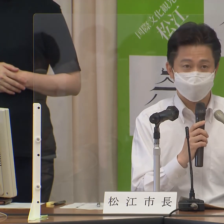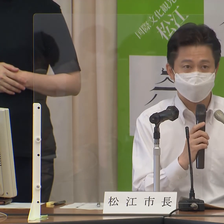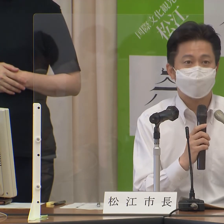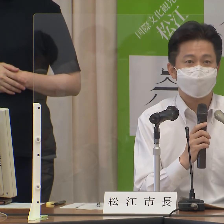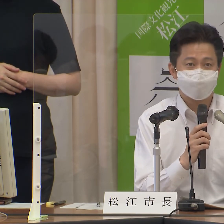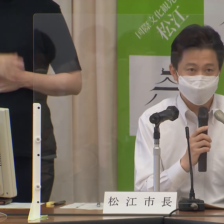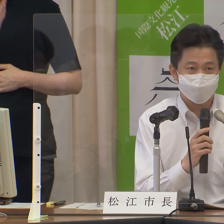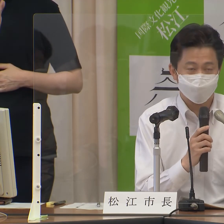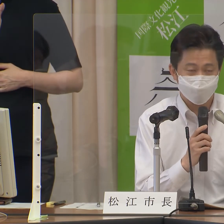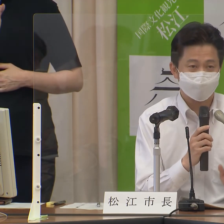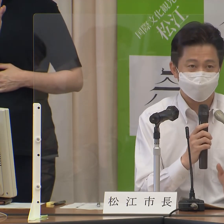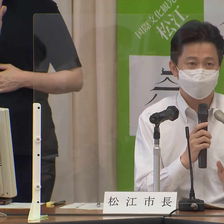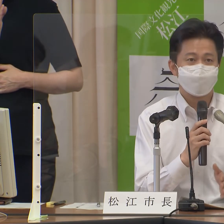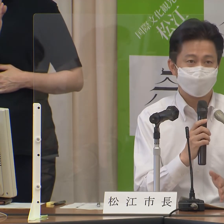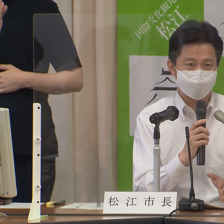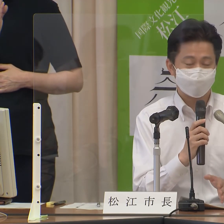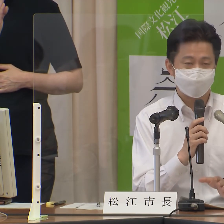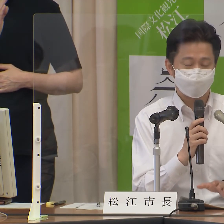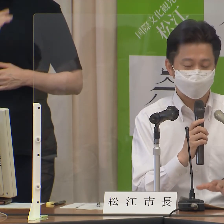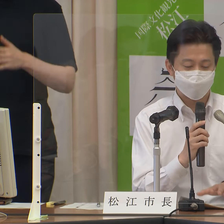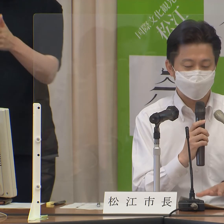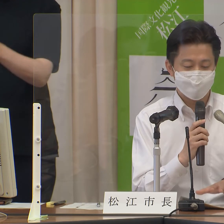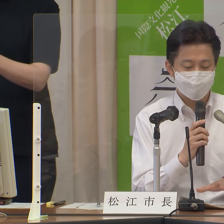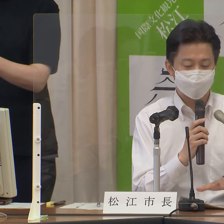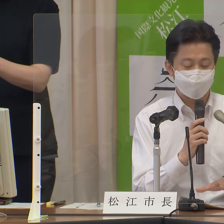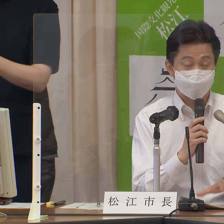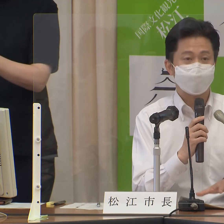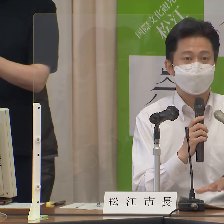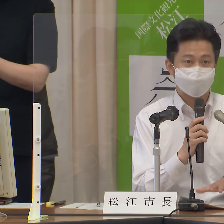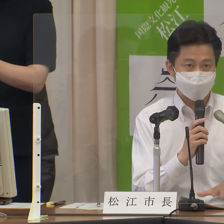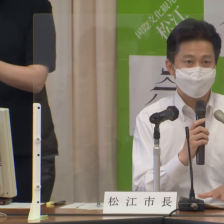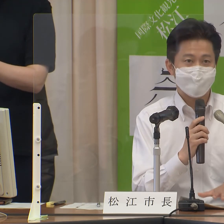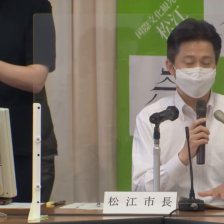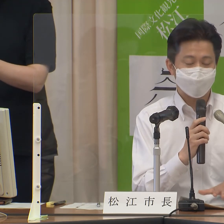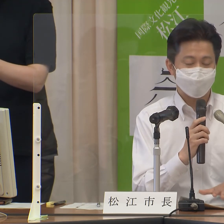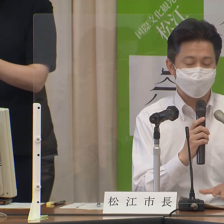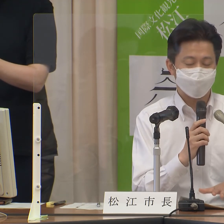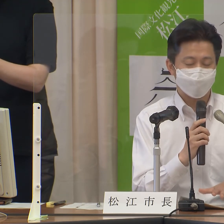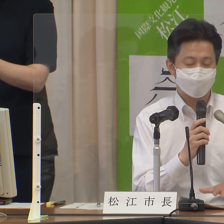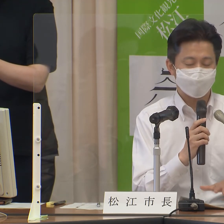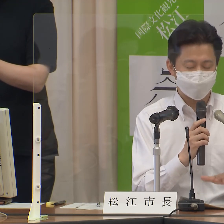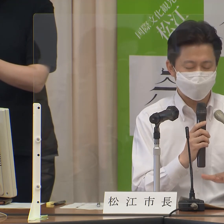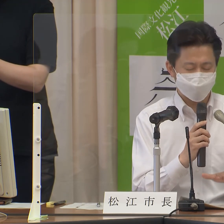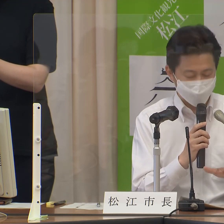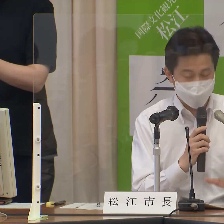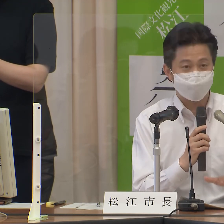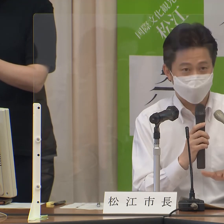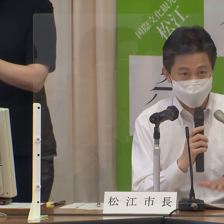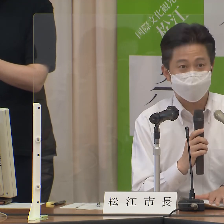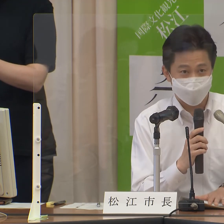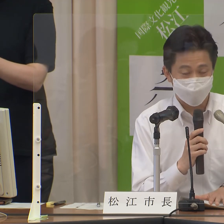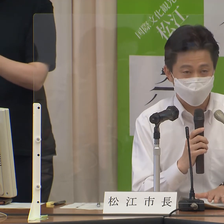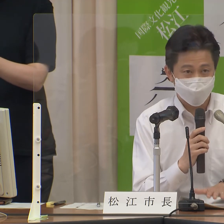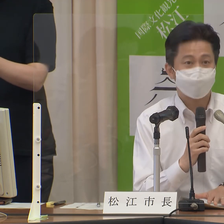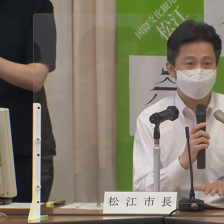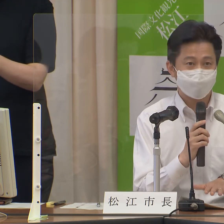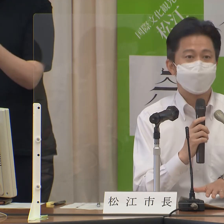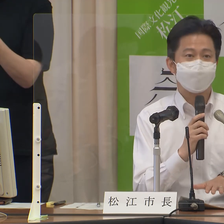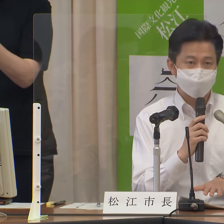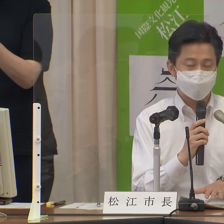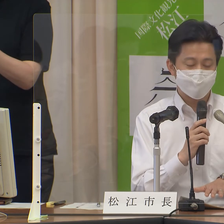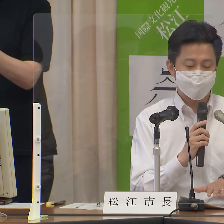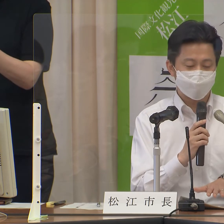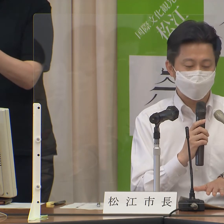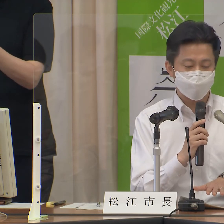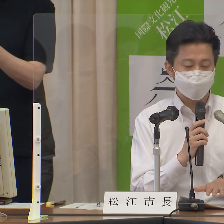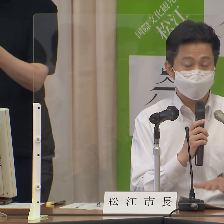たくさんの方がですね保育園に集まるという状態をできるだけ、その人数を抑えることもできております